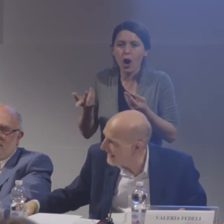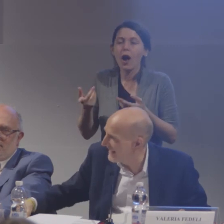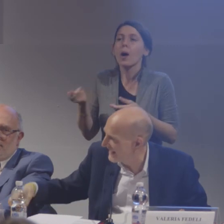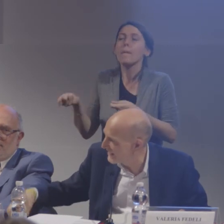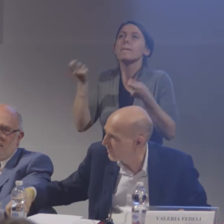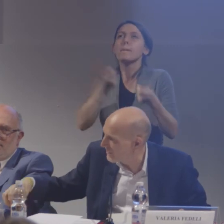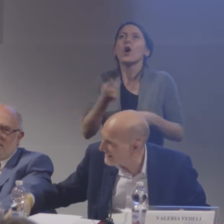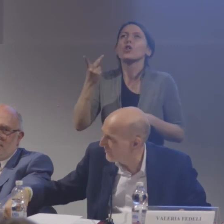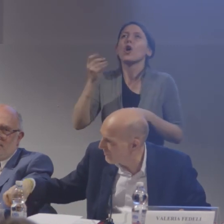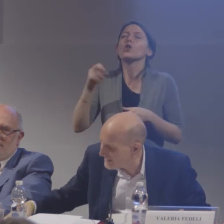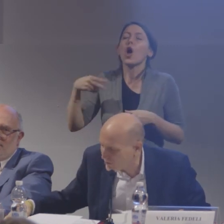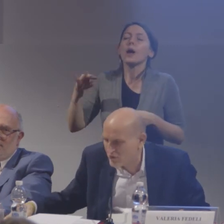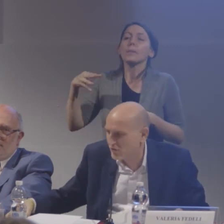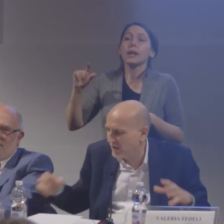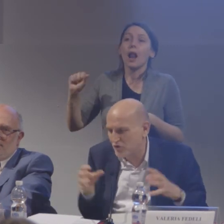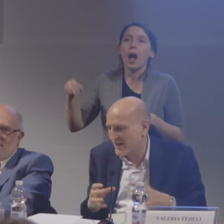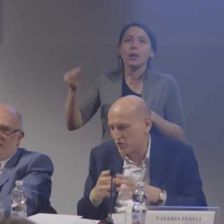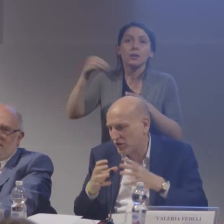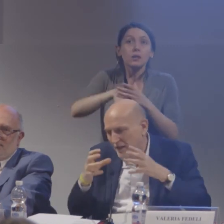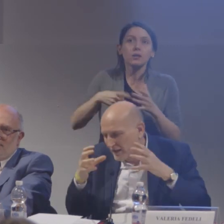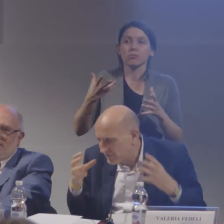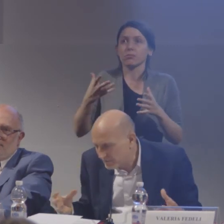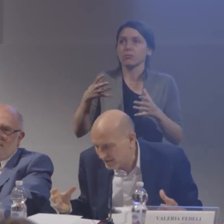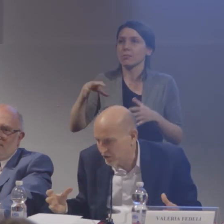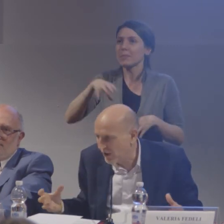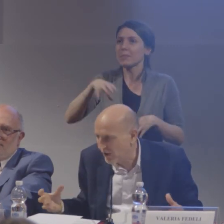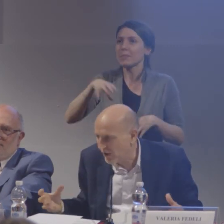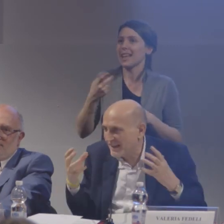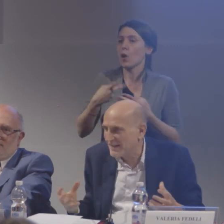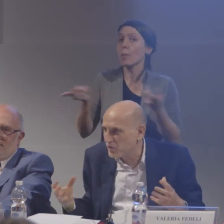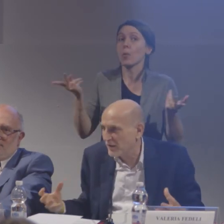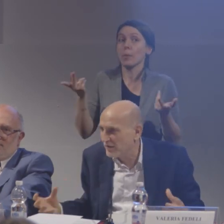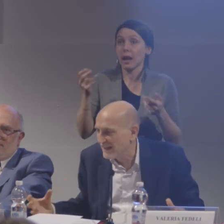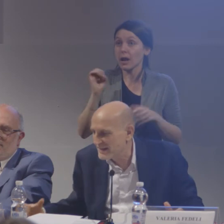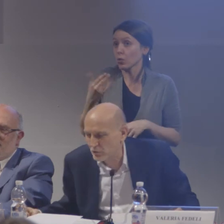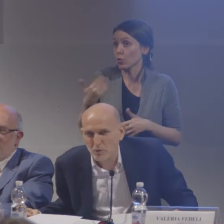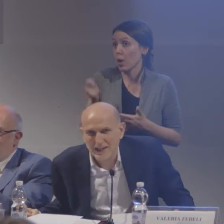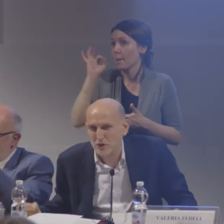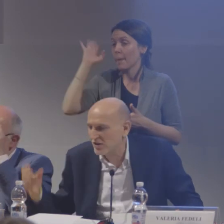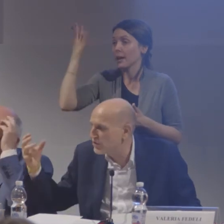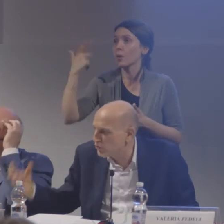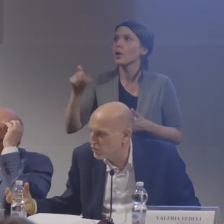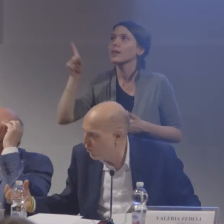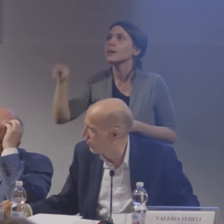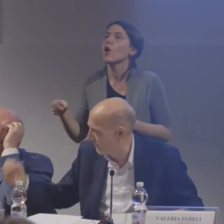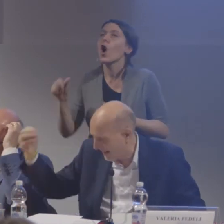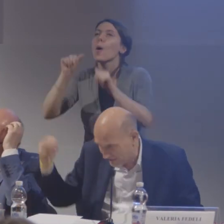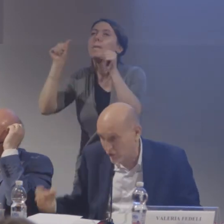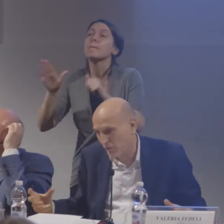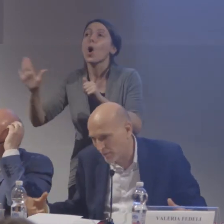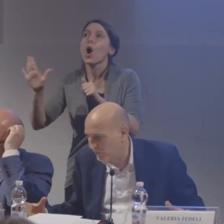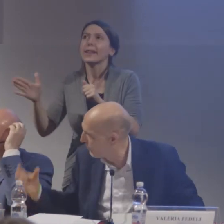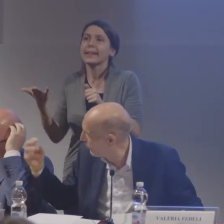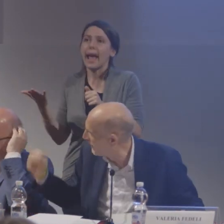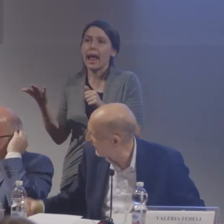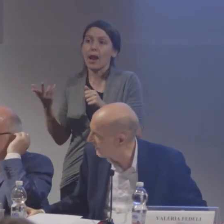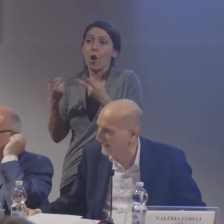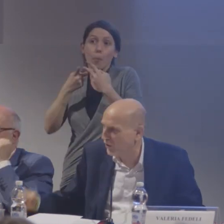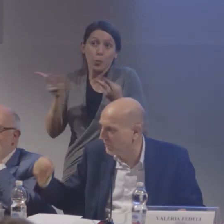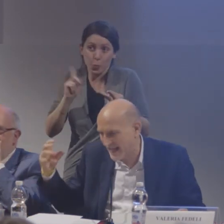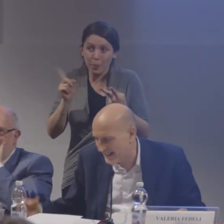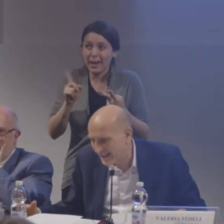Don Milani dentro il Ministero della Pubblica Istruzione è un gesto particolare, perché insomma quello è stato un modello di istruzione, peraltro non proprio